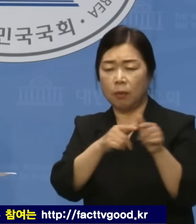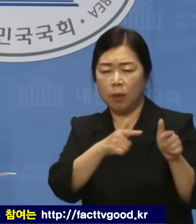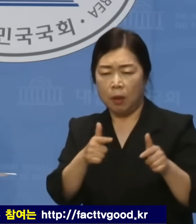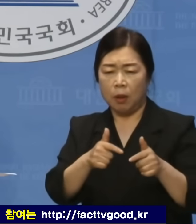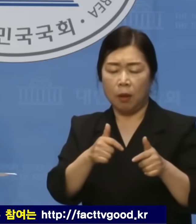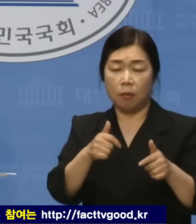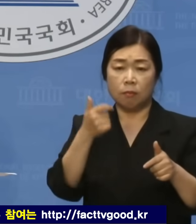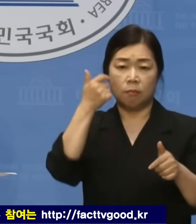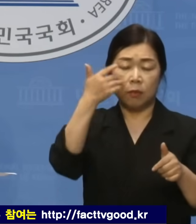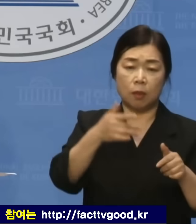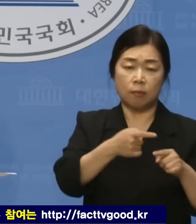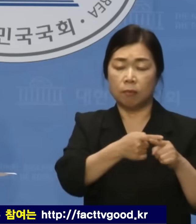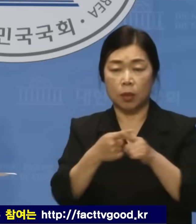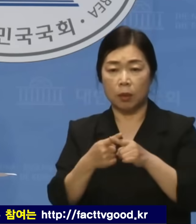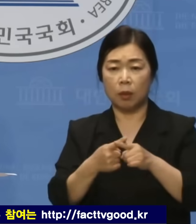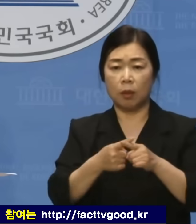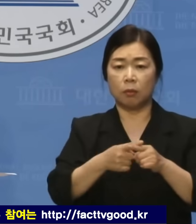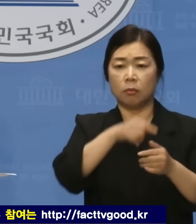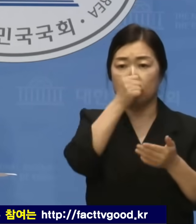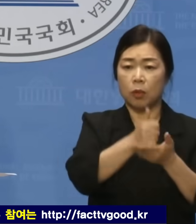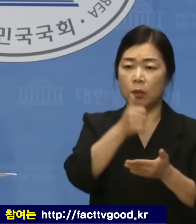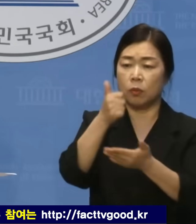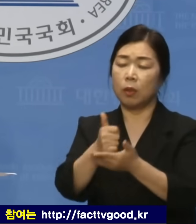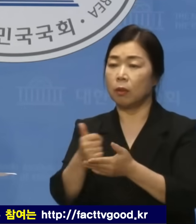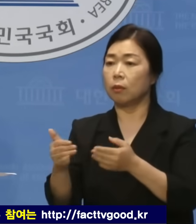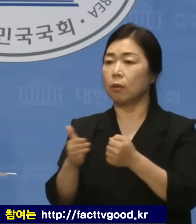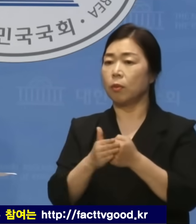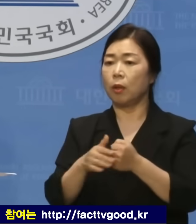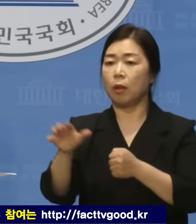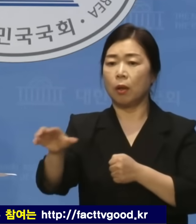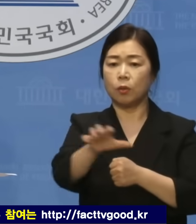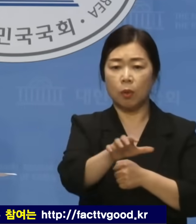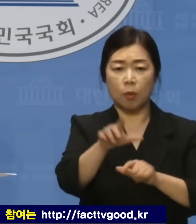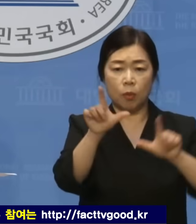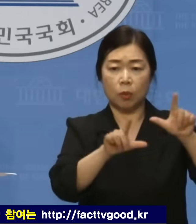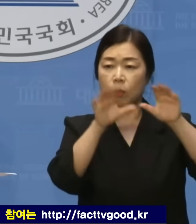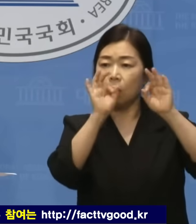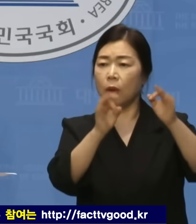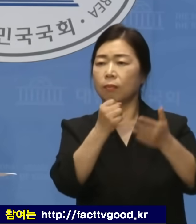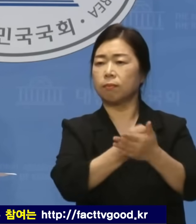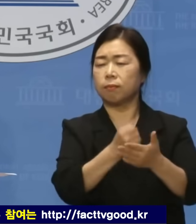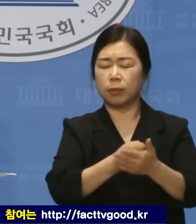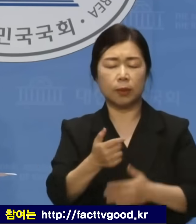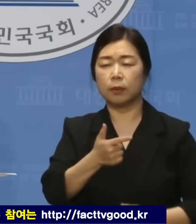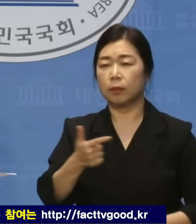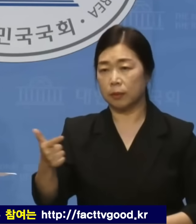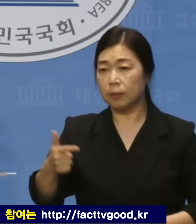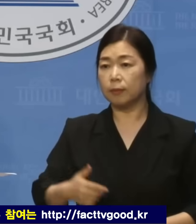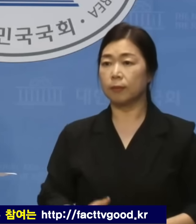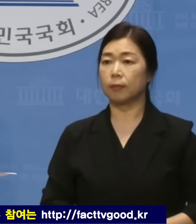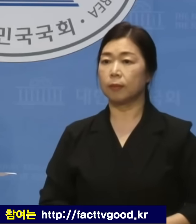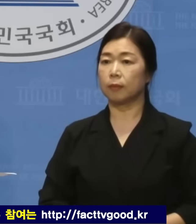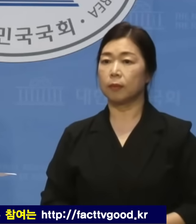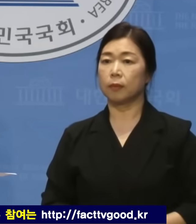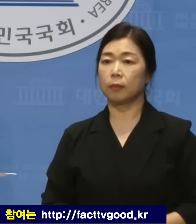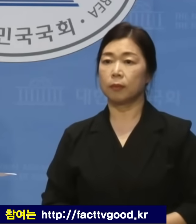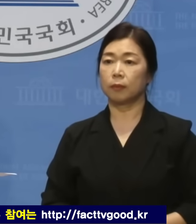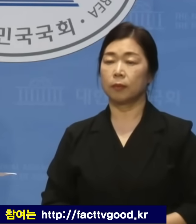등에 불안해하는 저의 가족과 이웃들의 모습을 보면서 안타까움을 감출 수